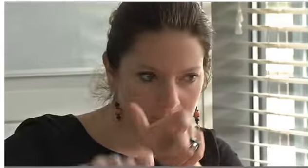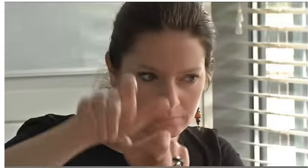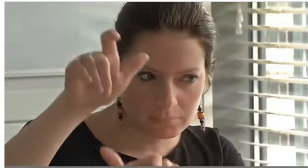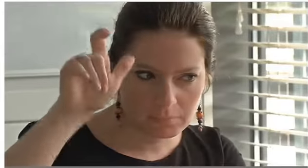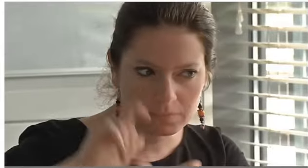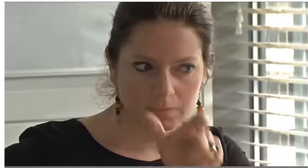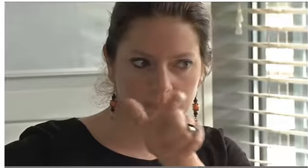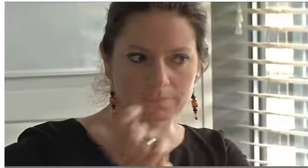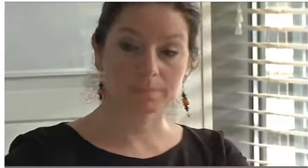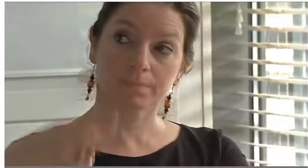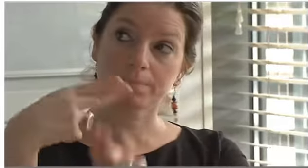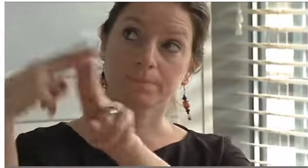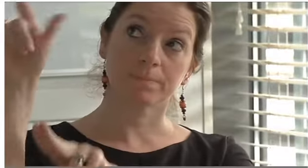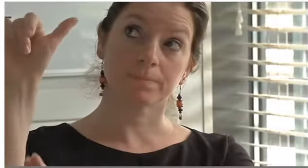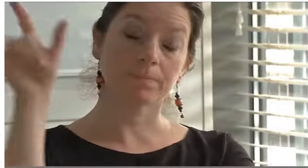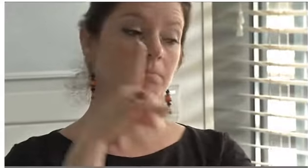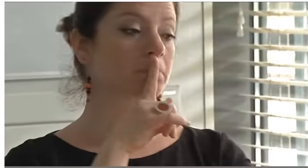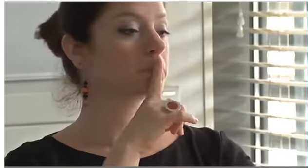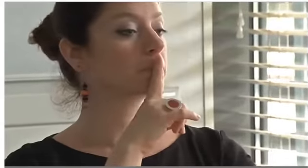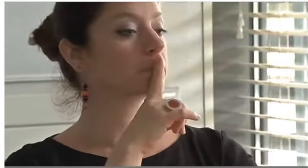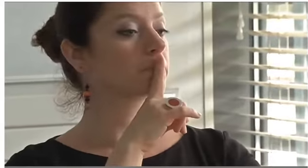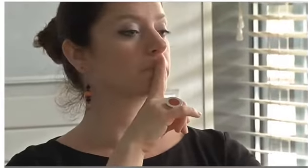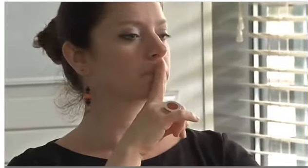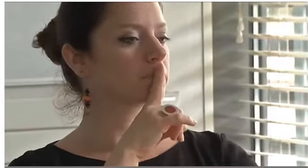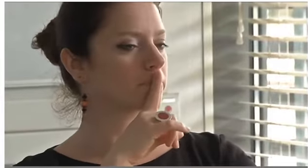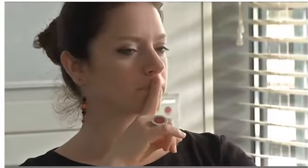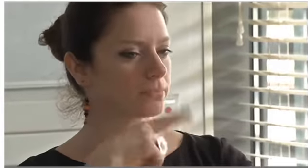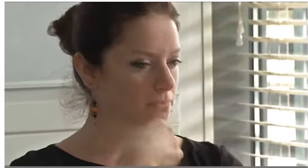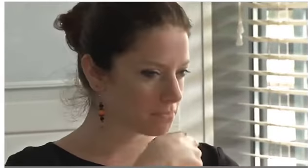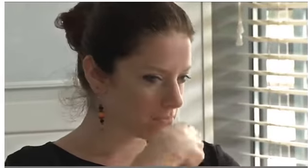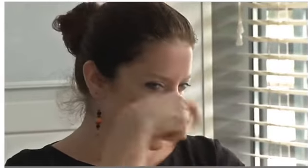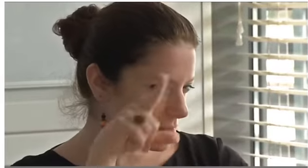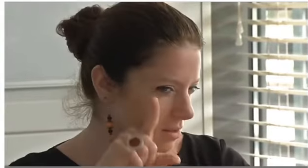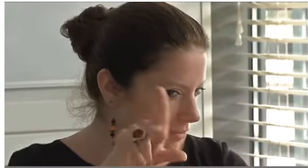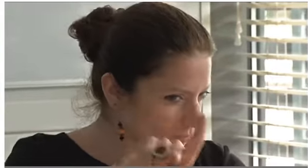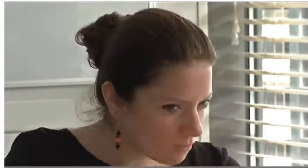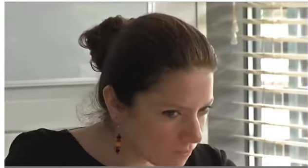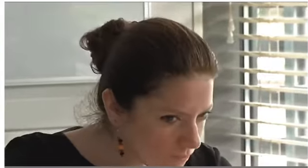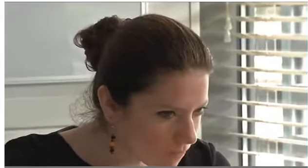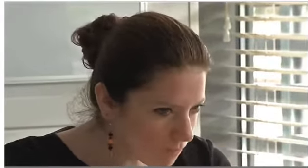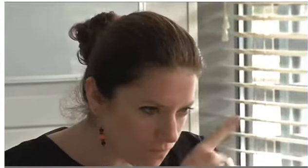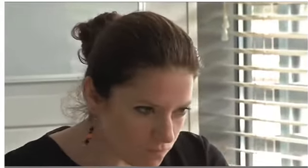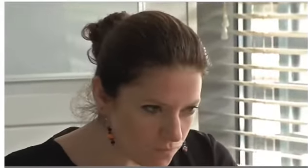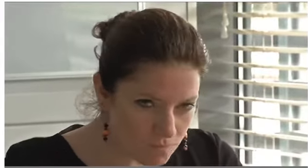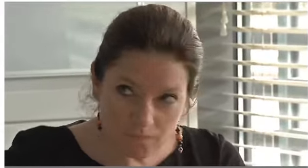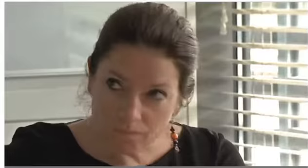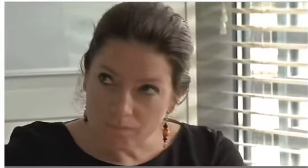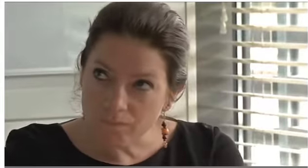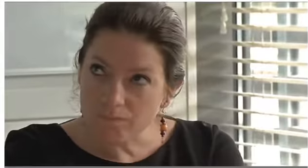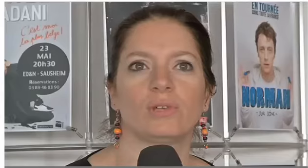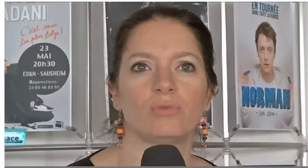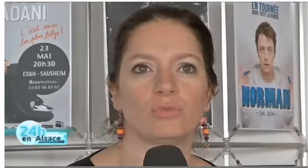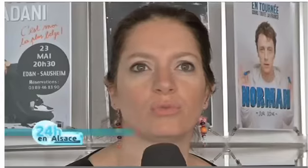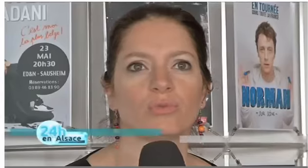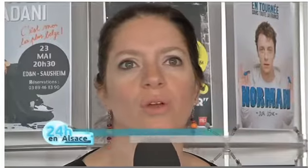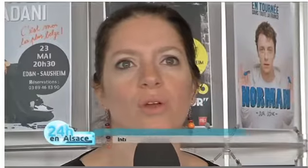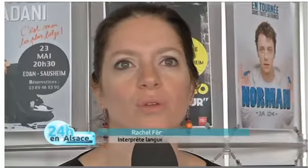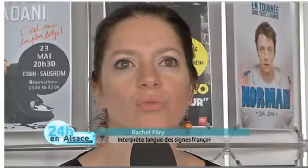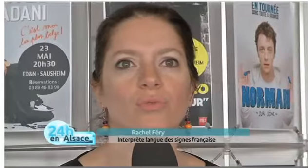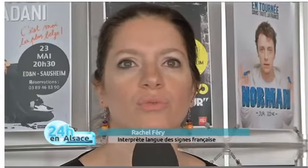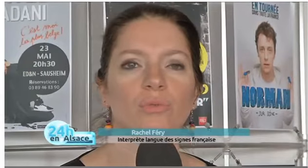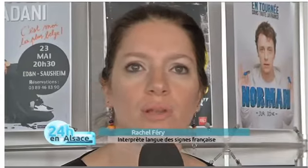l'interprète qui prend le relais. Des mois et des mois de travail, d'écoute pour s'imprégner du spectacle en question. Tout ce qui est de l'ordre de